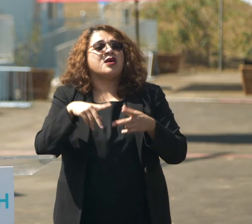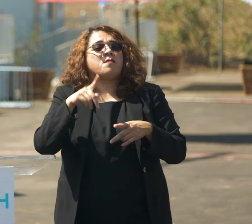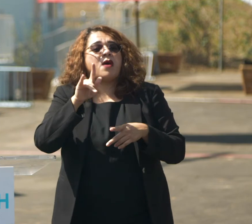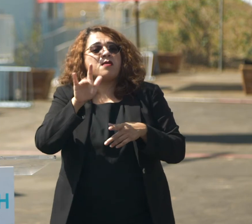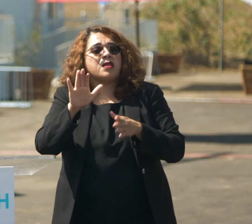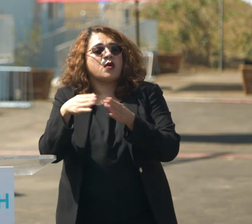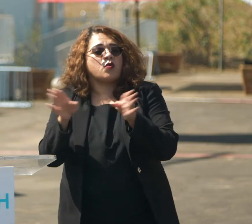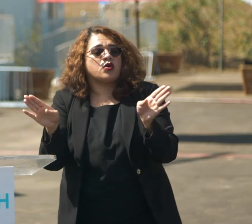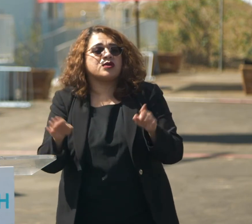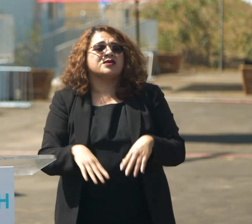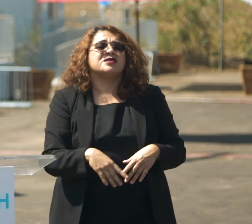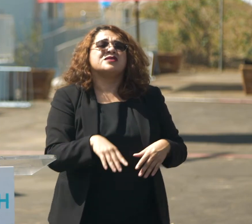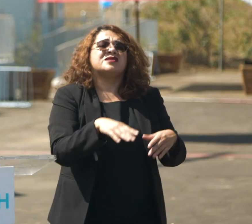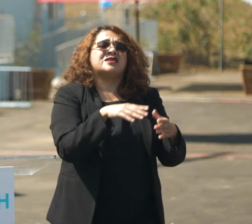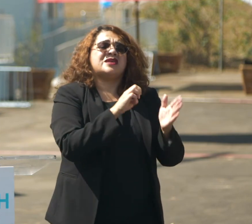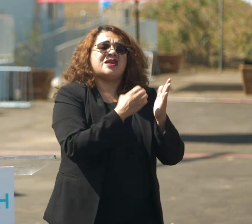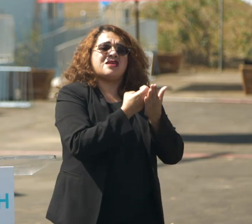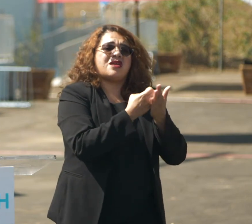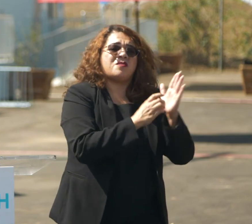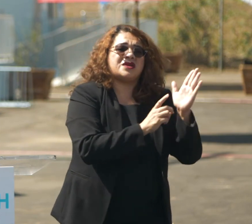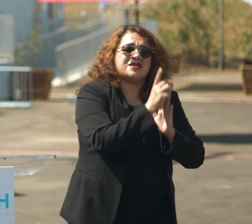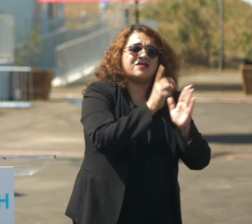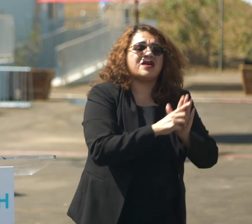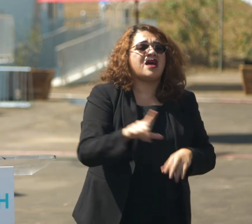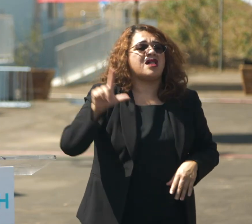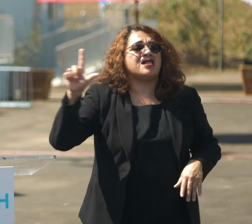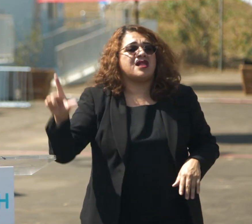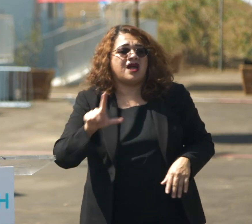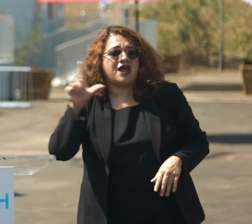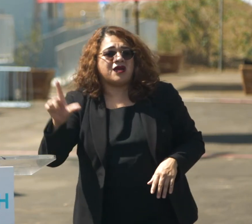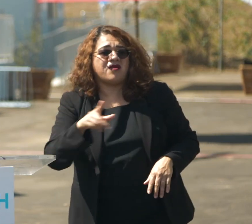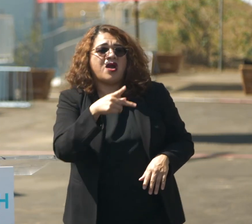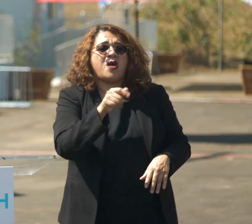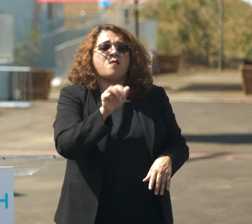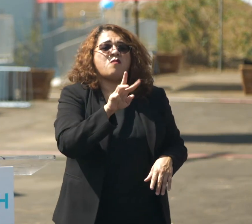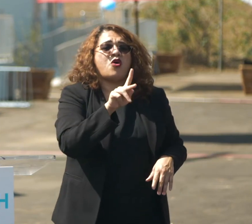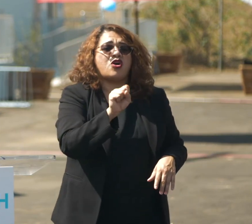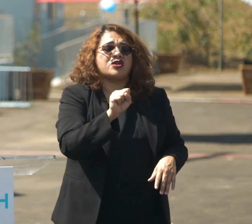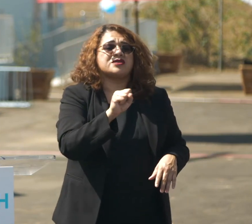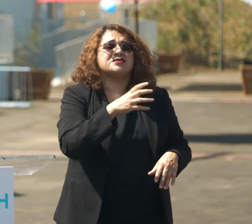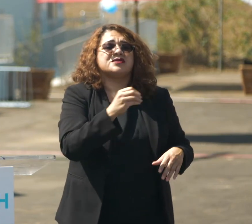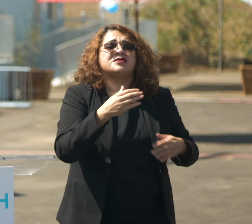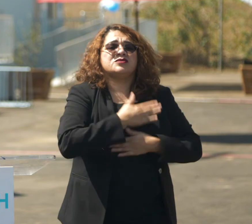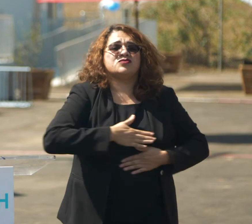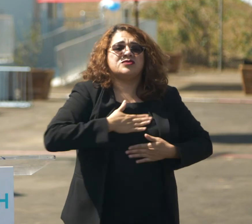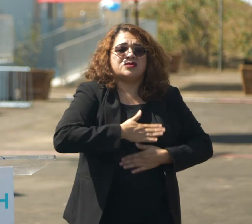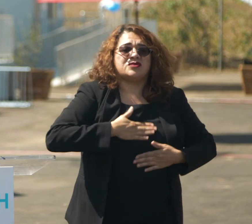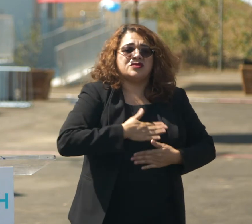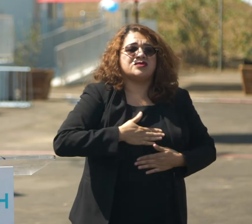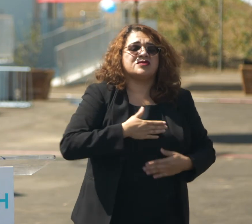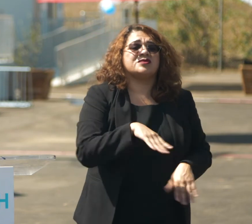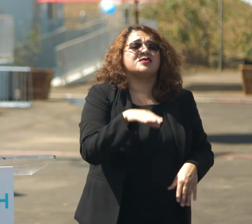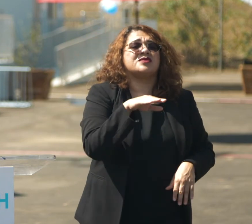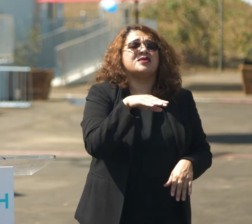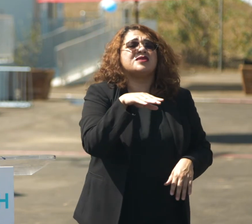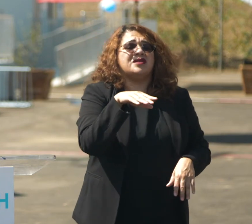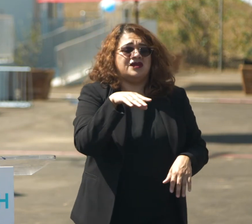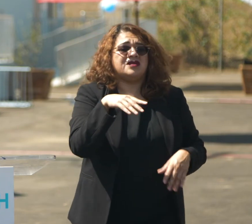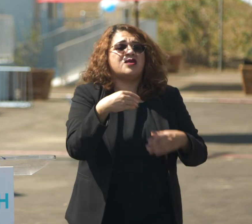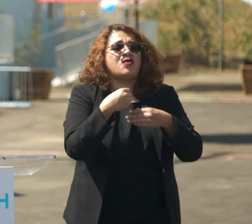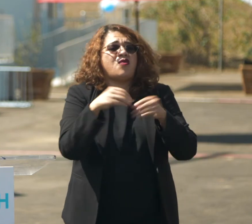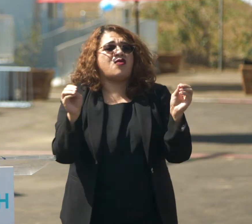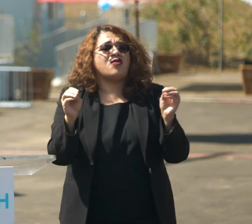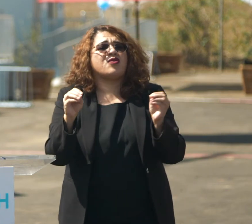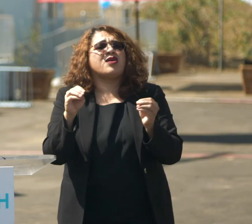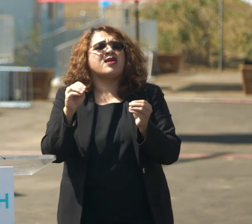públicas, servicios de desarrollo, la biblioteca y parques, recreación y marina, y también la oficina